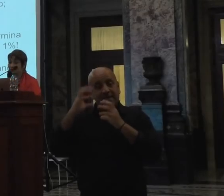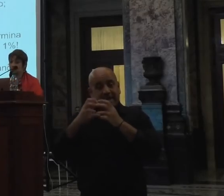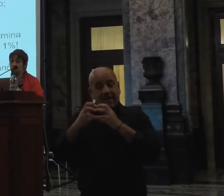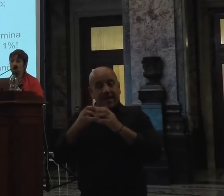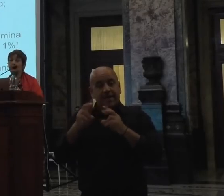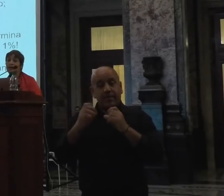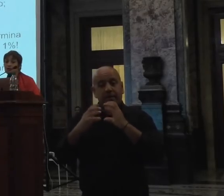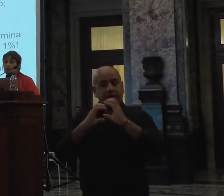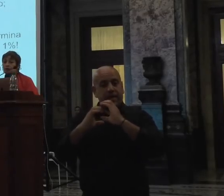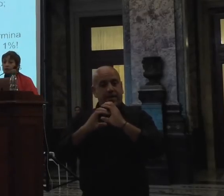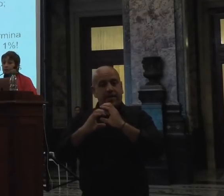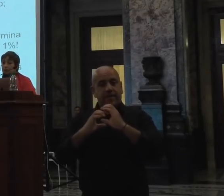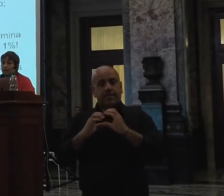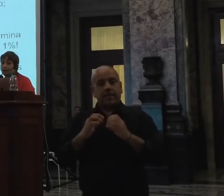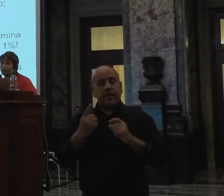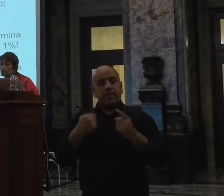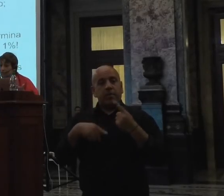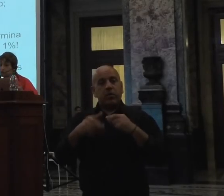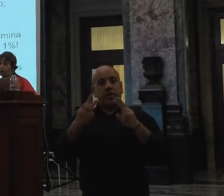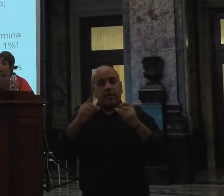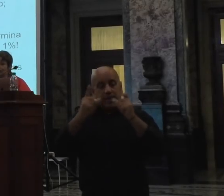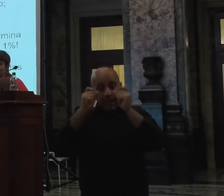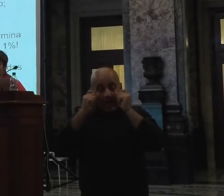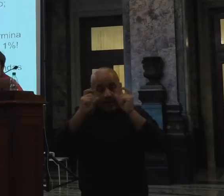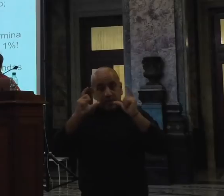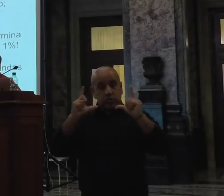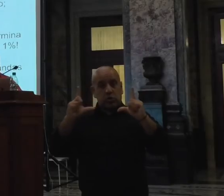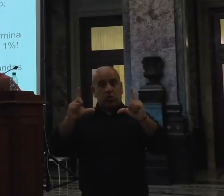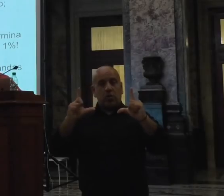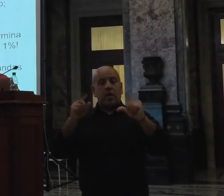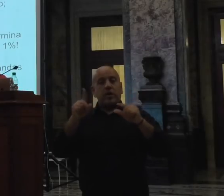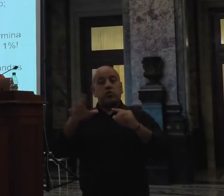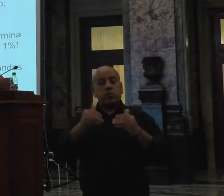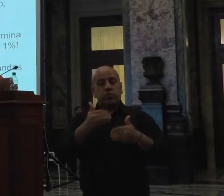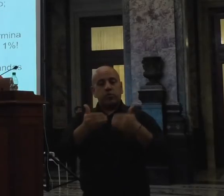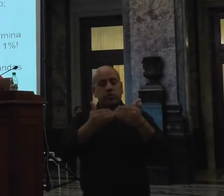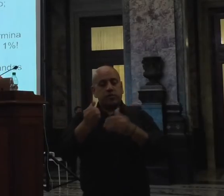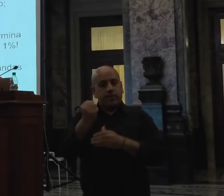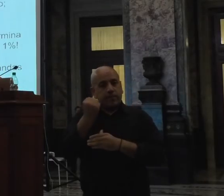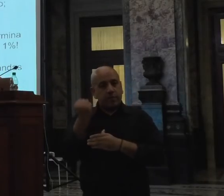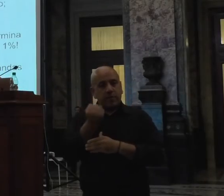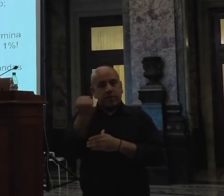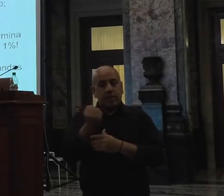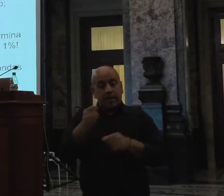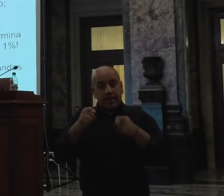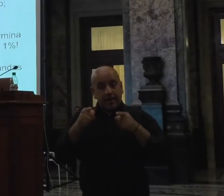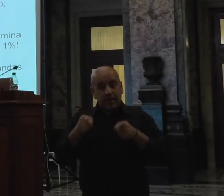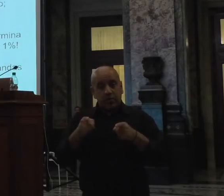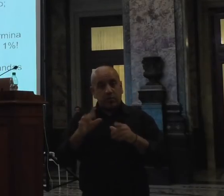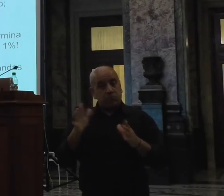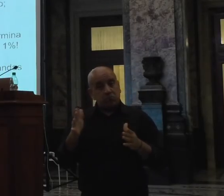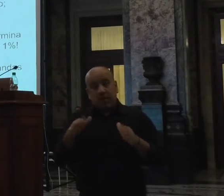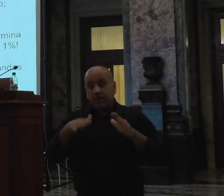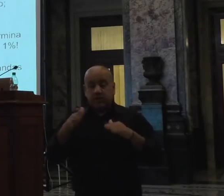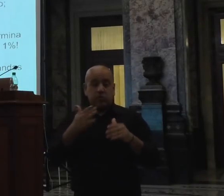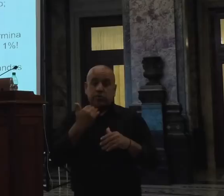Pero la atención es un proceso fundamental. Y esto es algo que no lo tomamos en cuenta